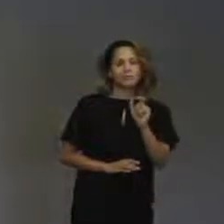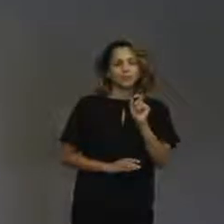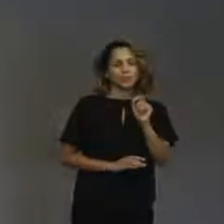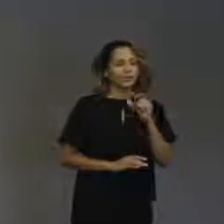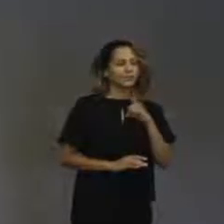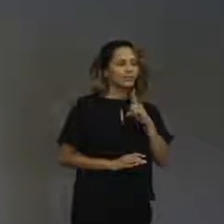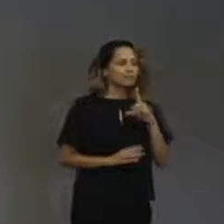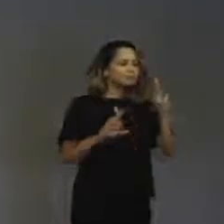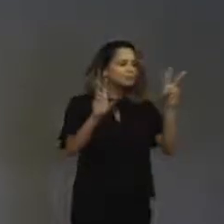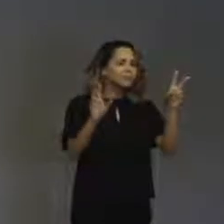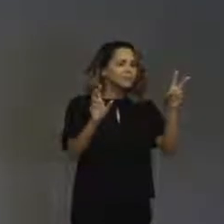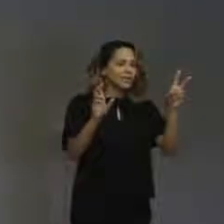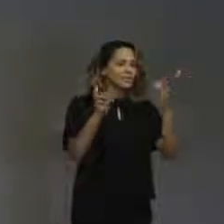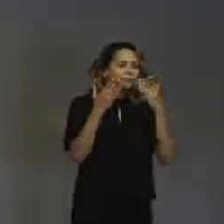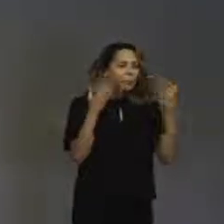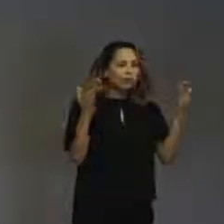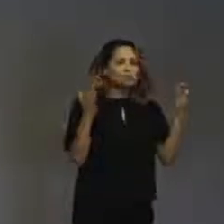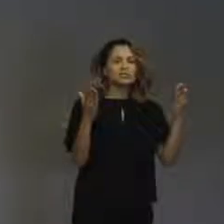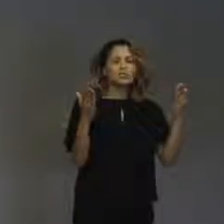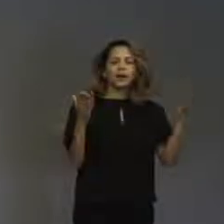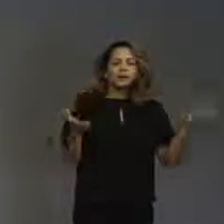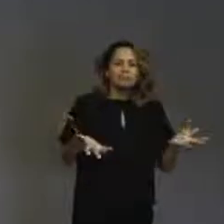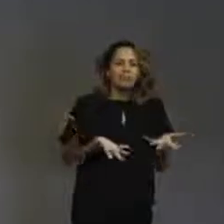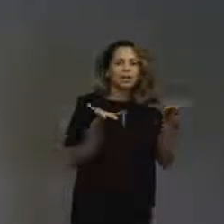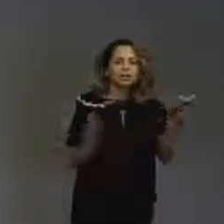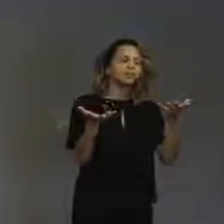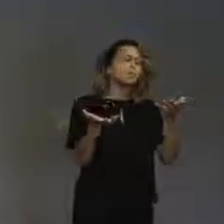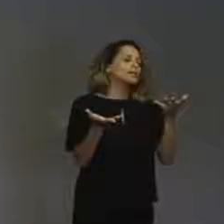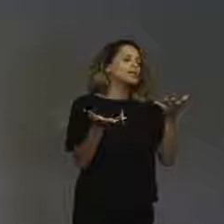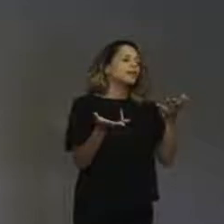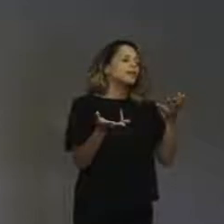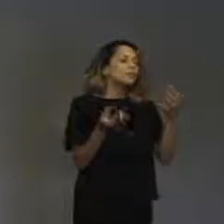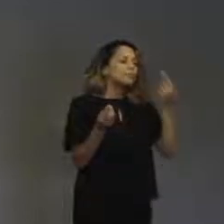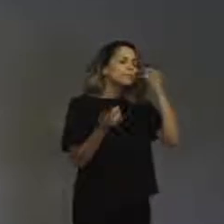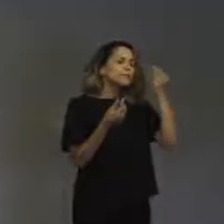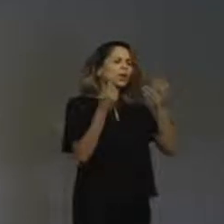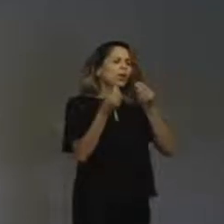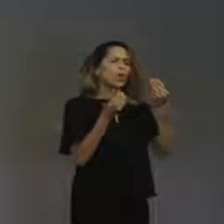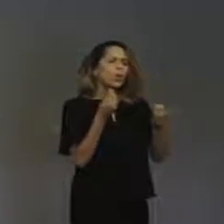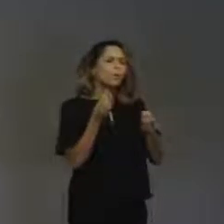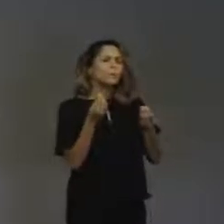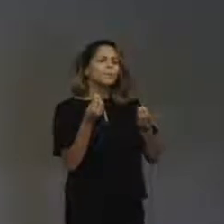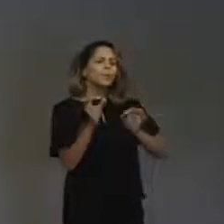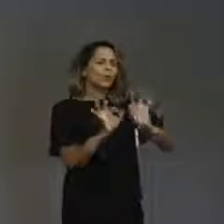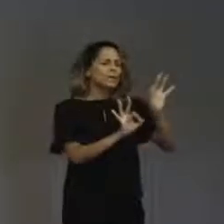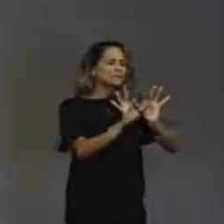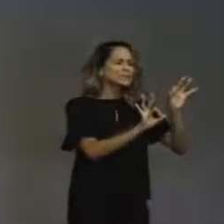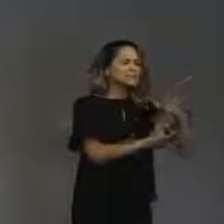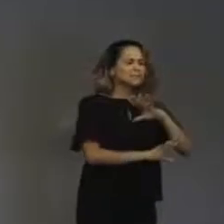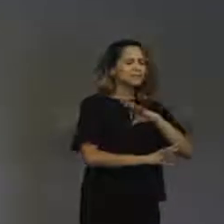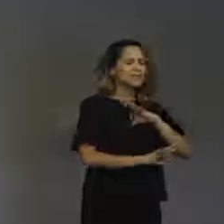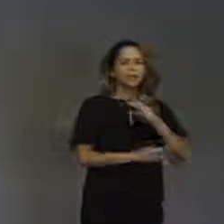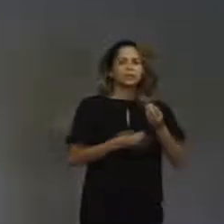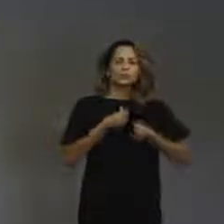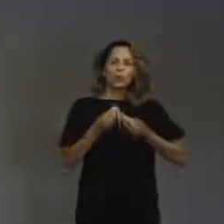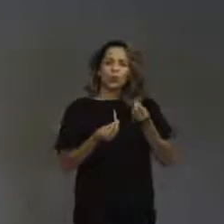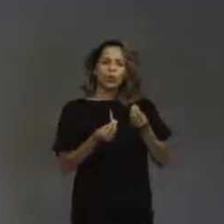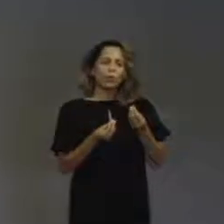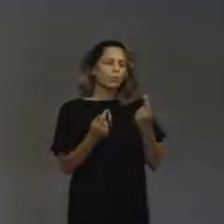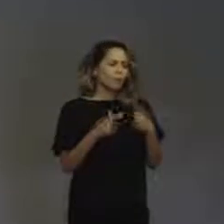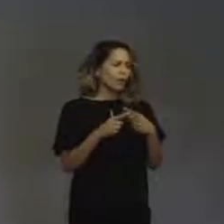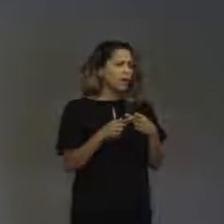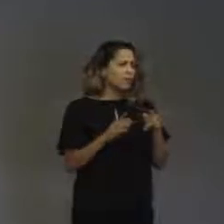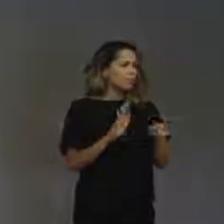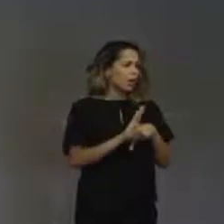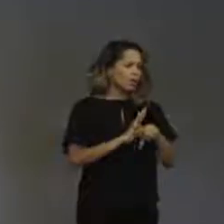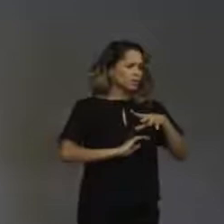e, eventualmente, modulando isso, como assim de modelar mesmo, né? Porque a cidade também é feita disso. A gente vai, cada um colocando sua